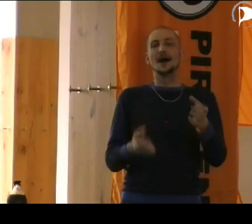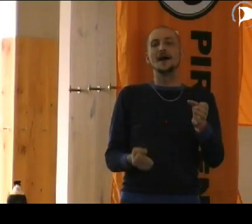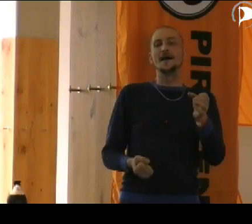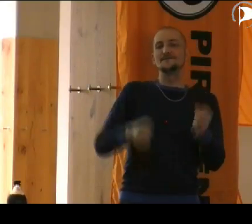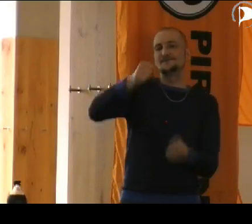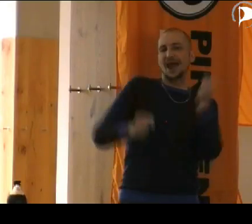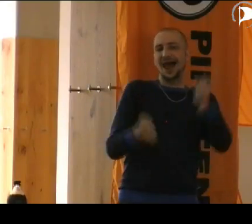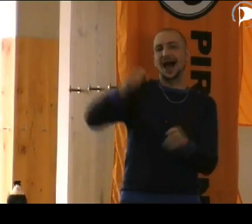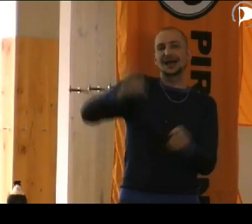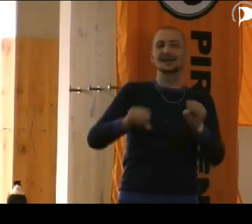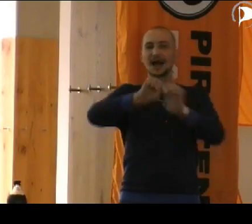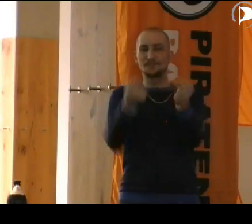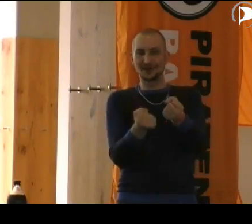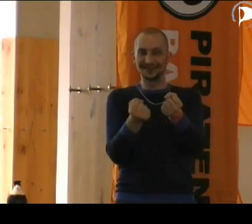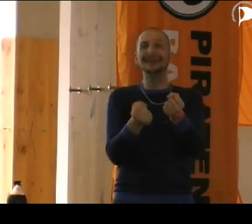aber